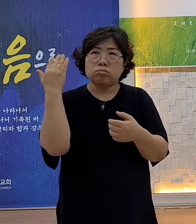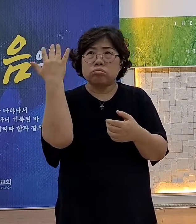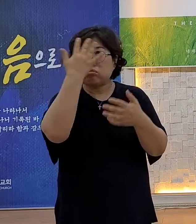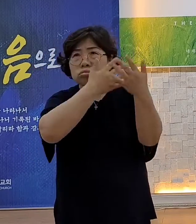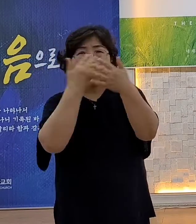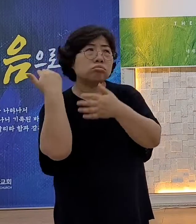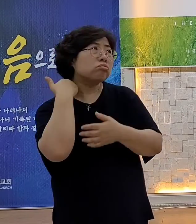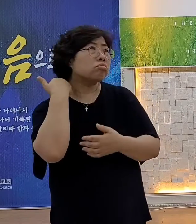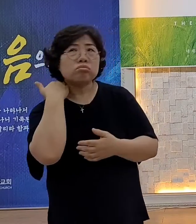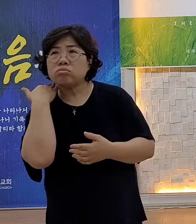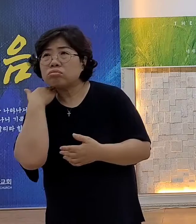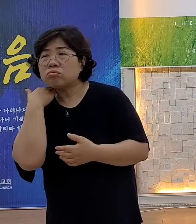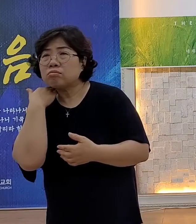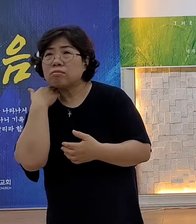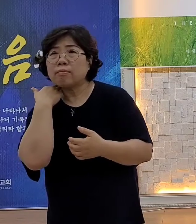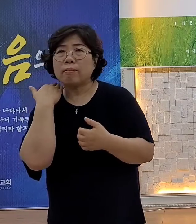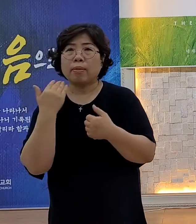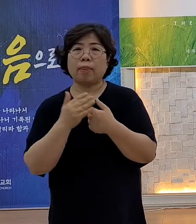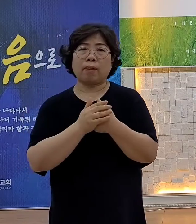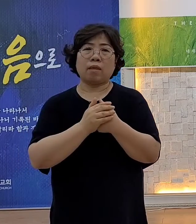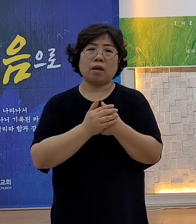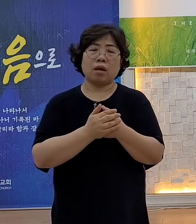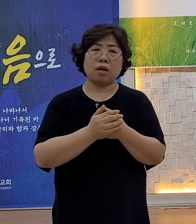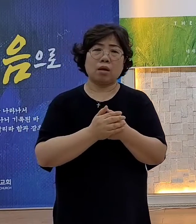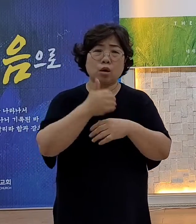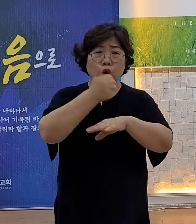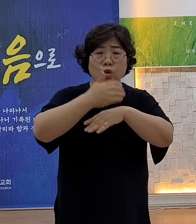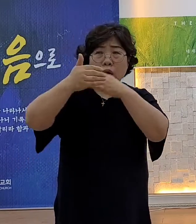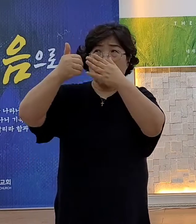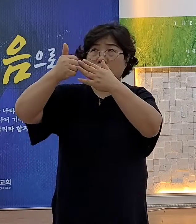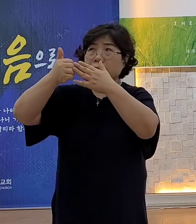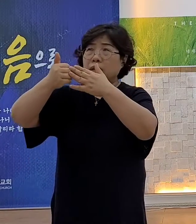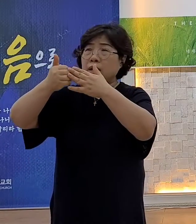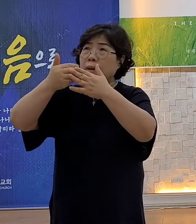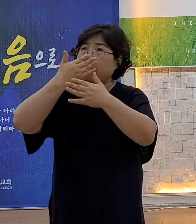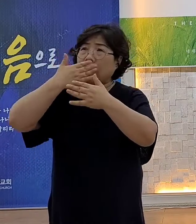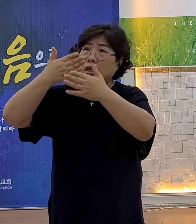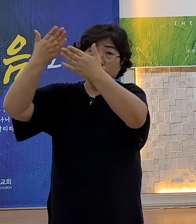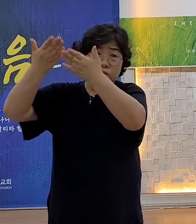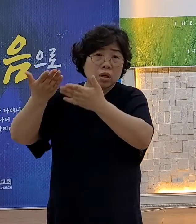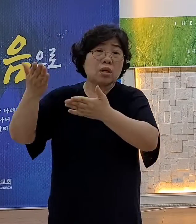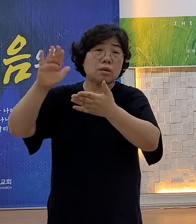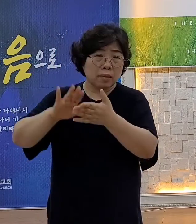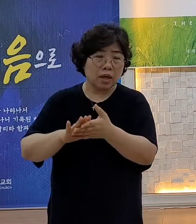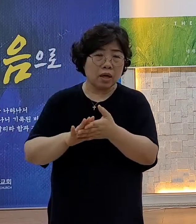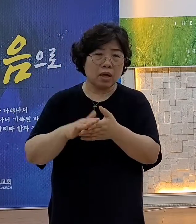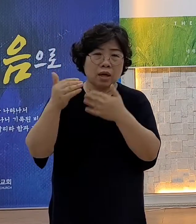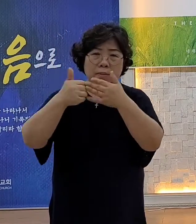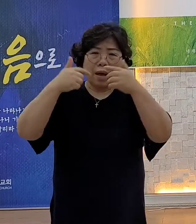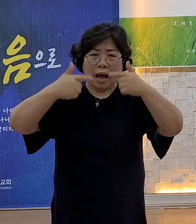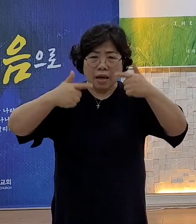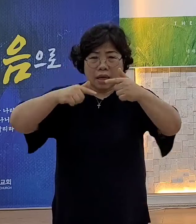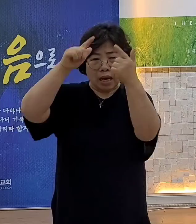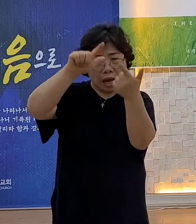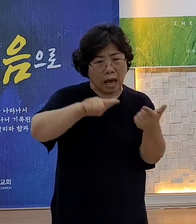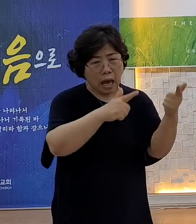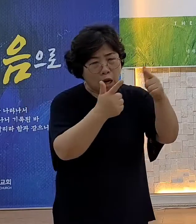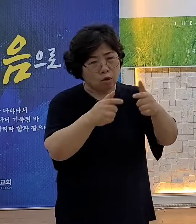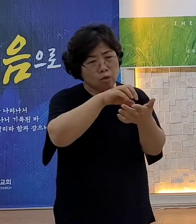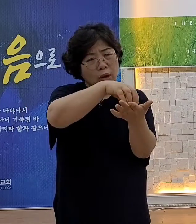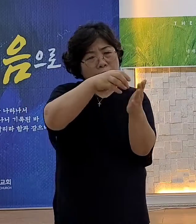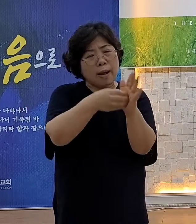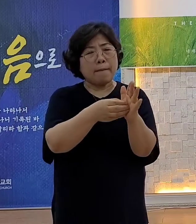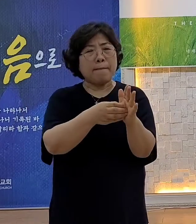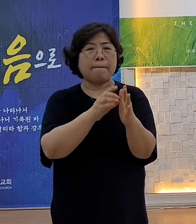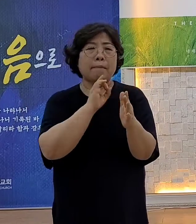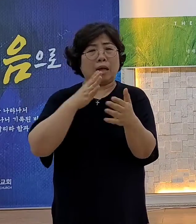하나님은 어떤 원리로 만나와 메추라기를 주셨습니까? 그날 먹을 만큼만 주셨어요.